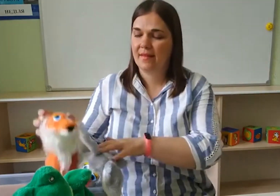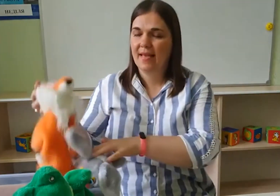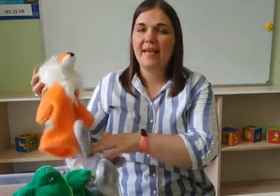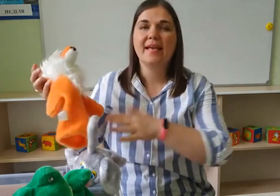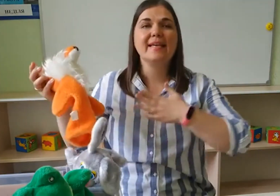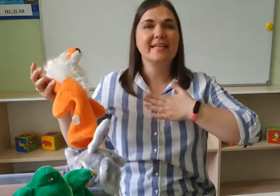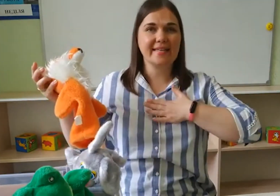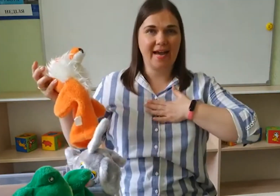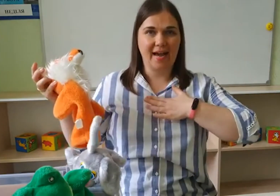пищить. Я